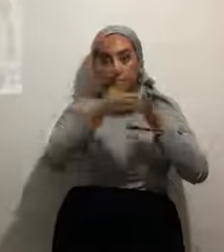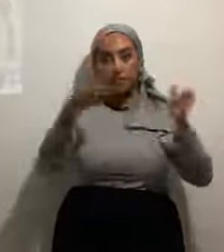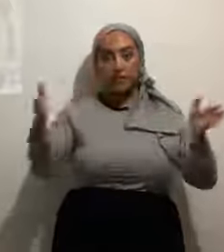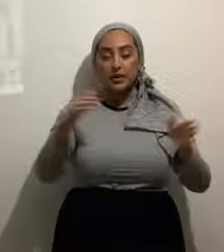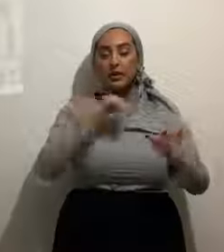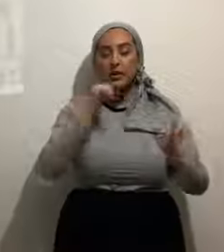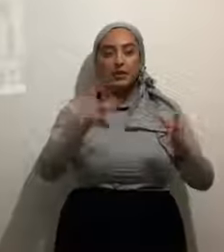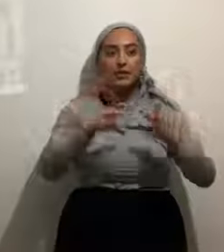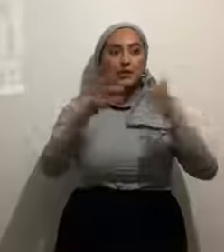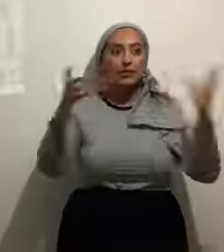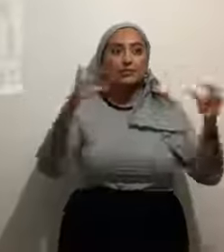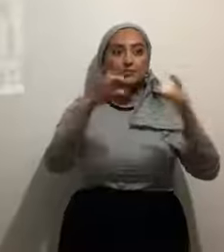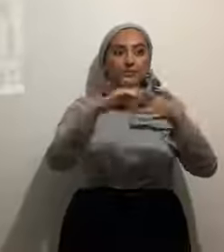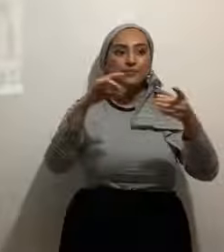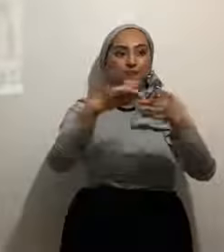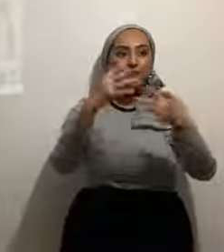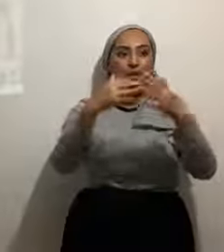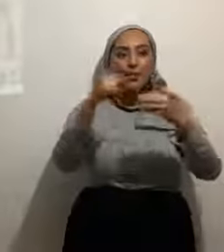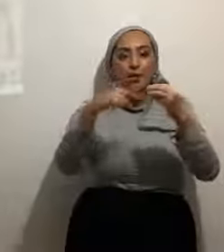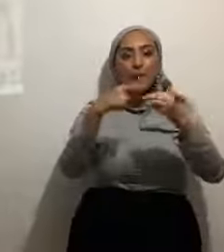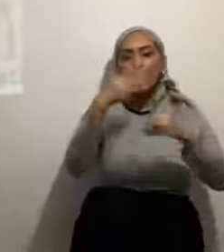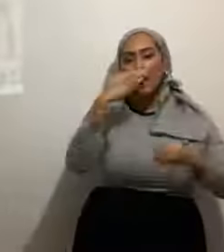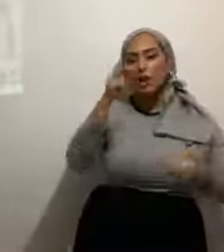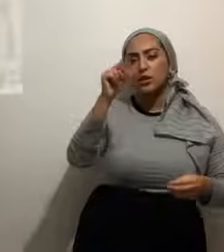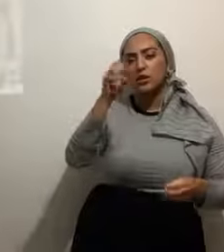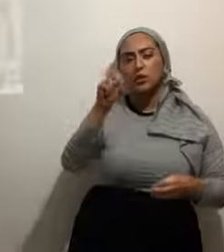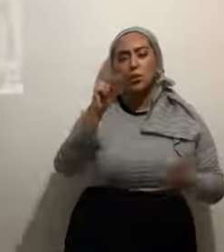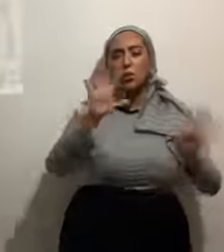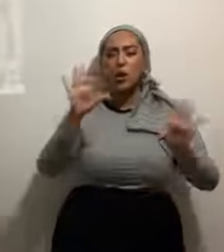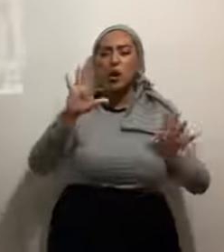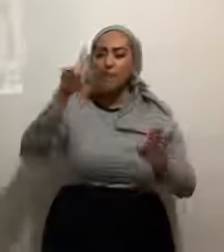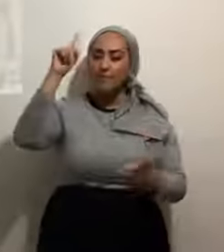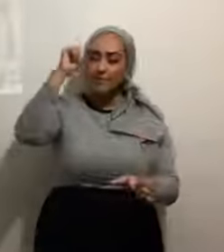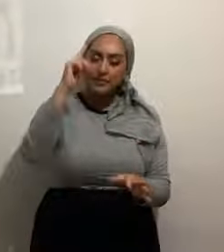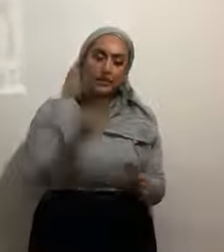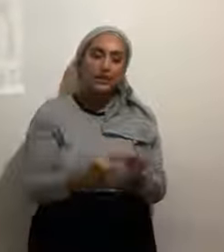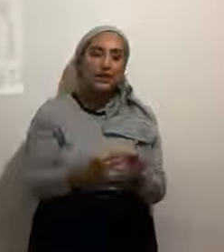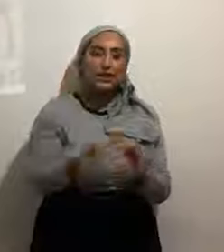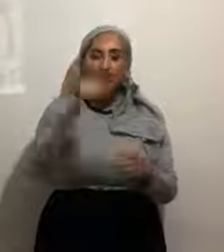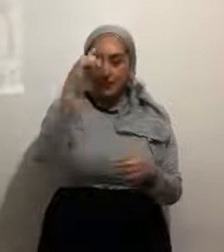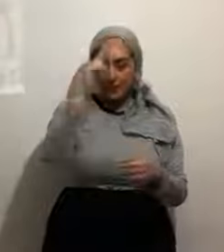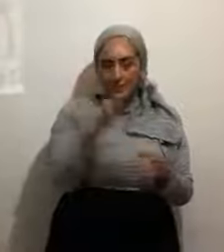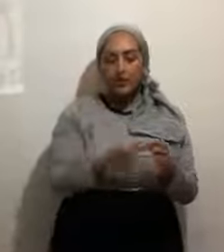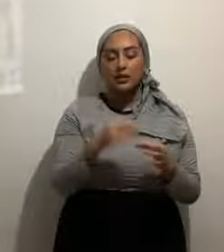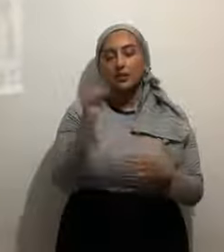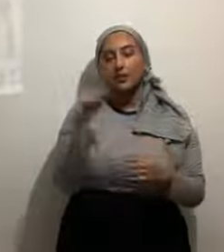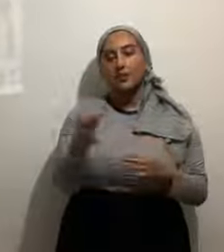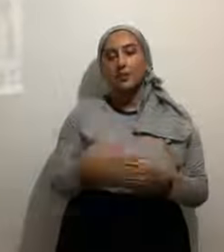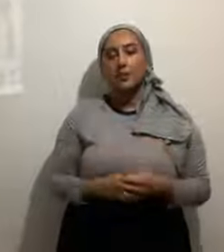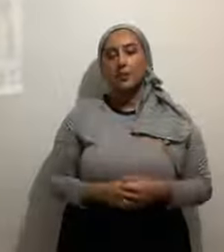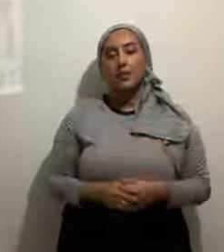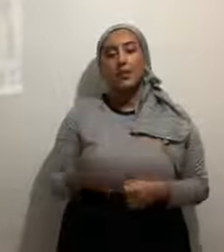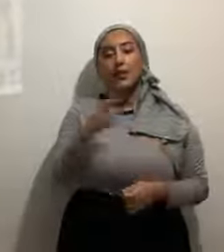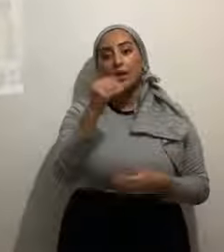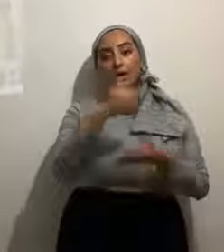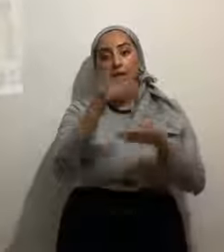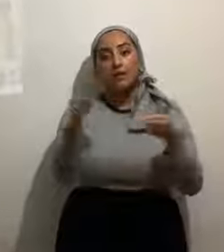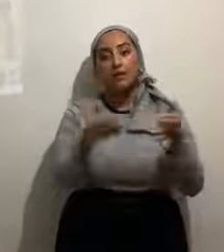algo de noticias feas, no, es de fe, es de fe, es de fe. Y recta final,